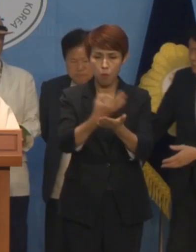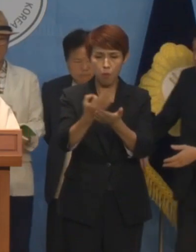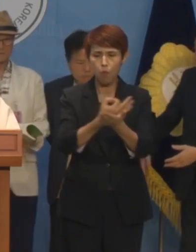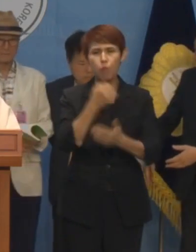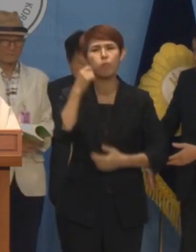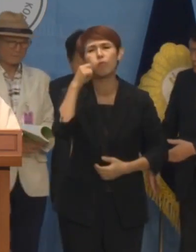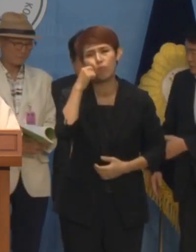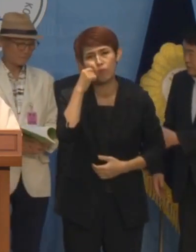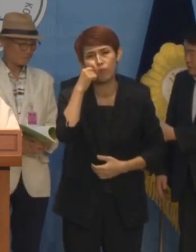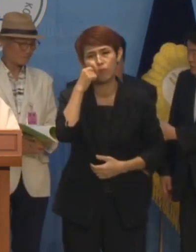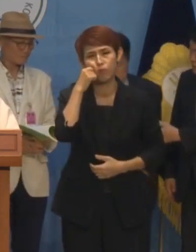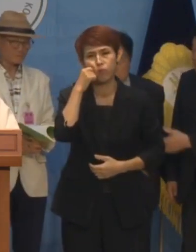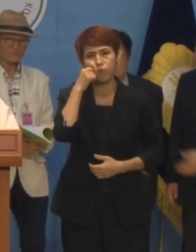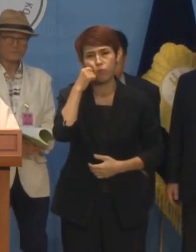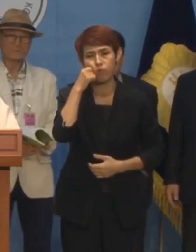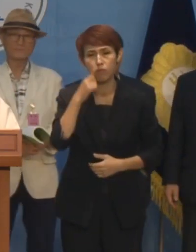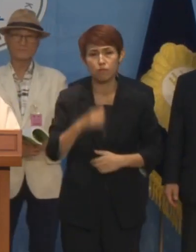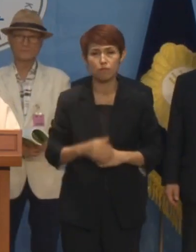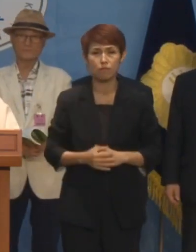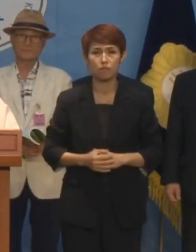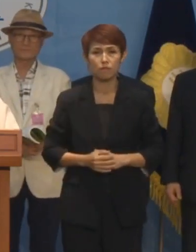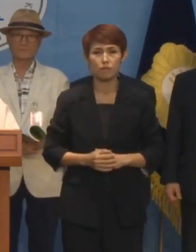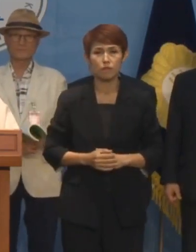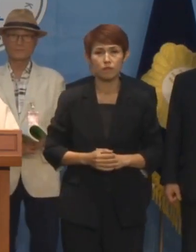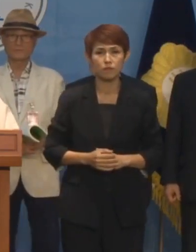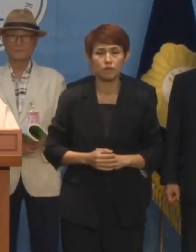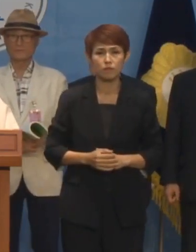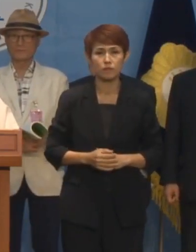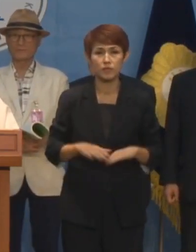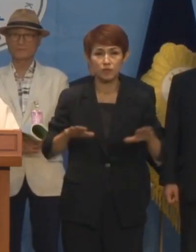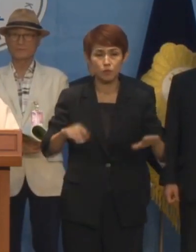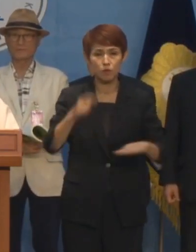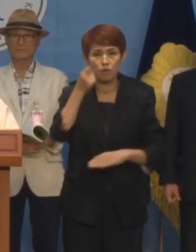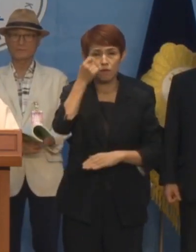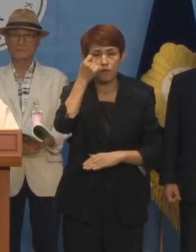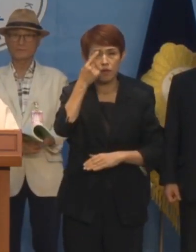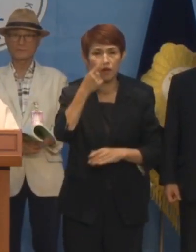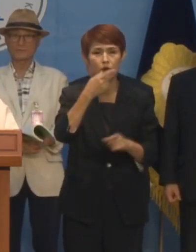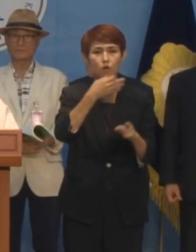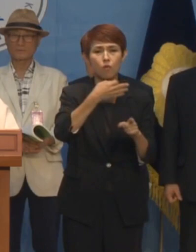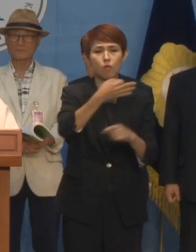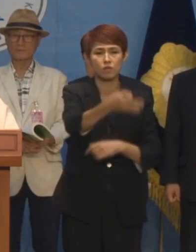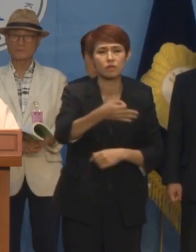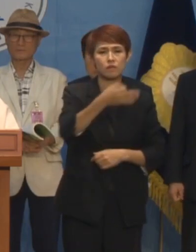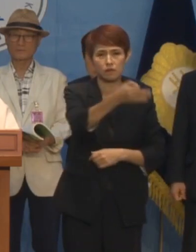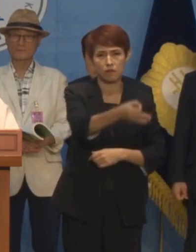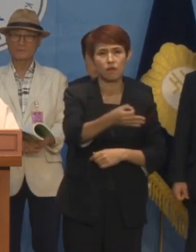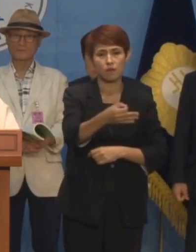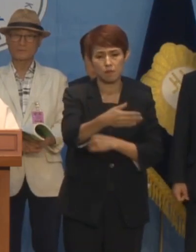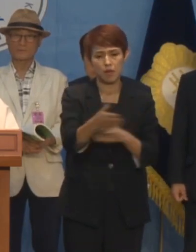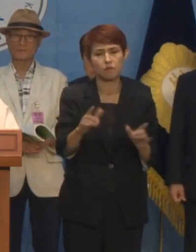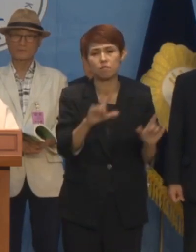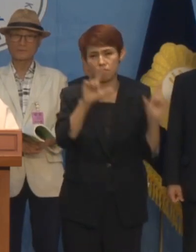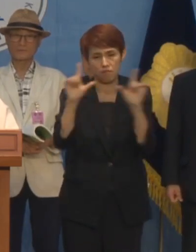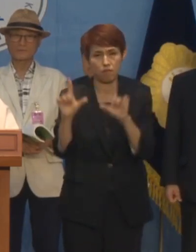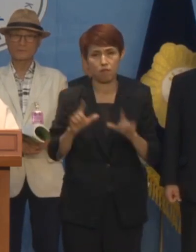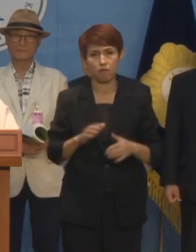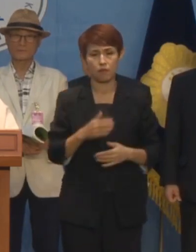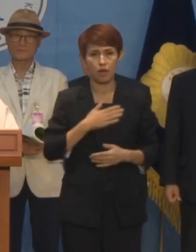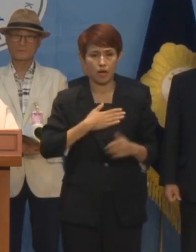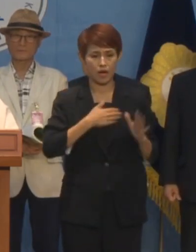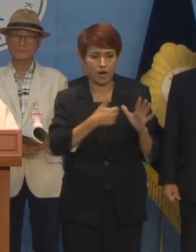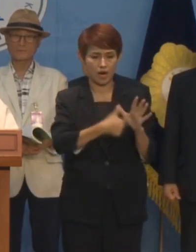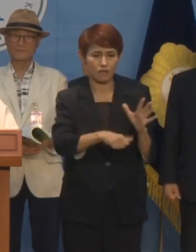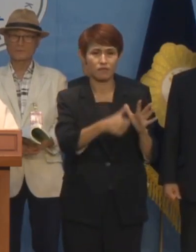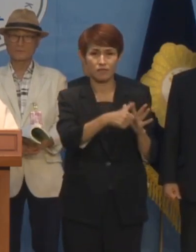해봤습니다. 그래서 지금도 그 월세방에 살고 있고요. 그래서 아들 둘 있는데 아들